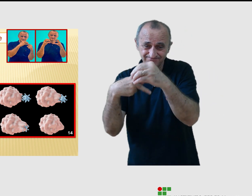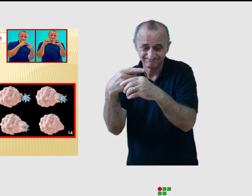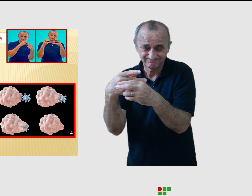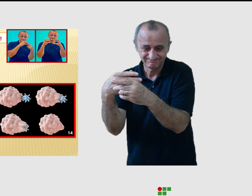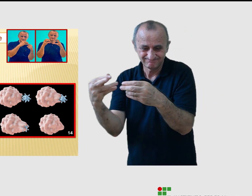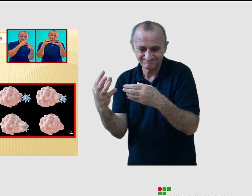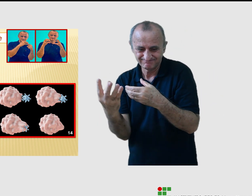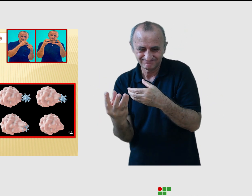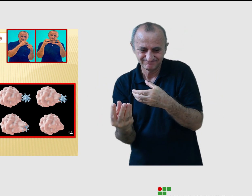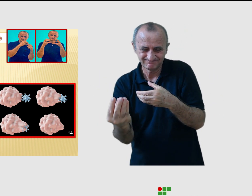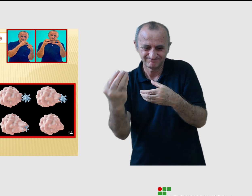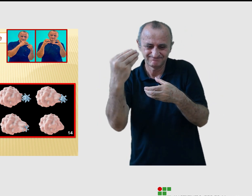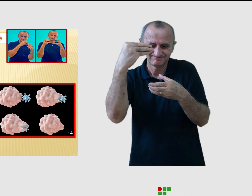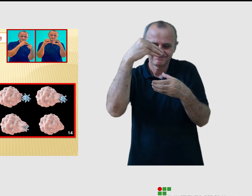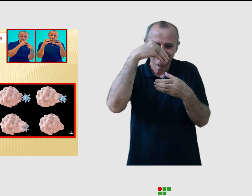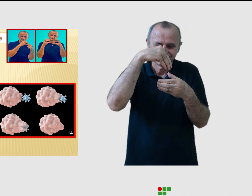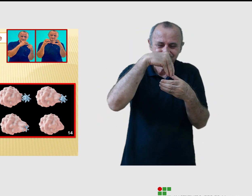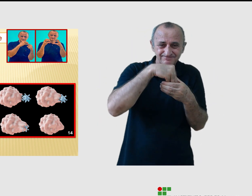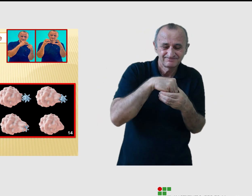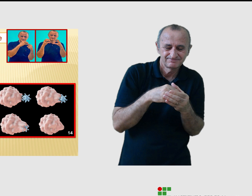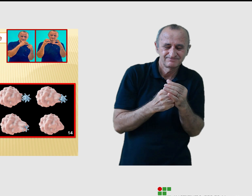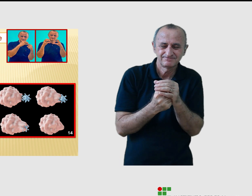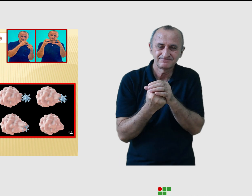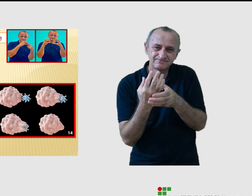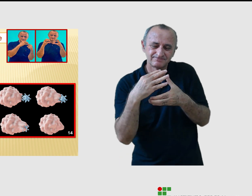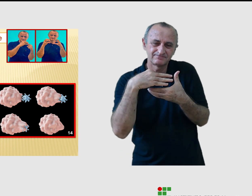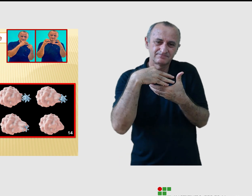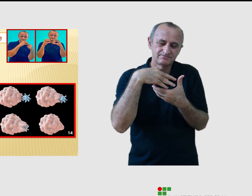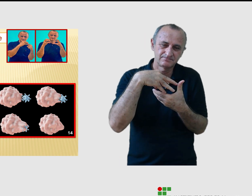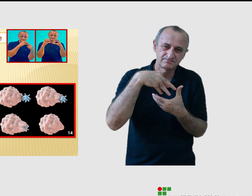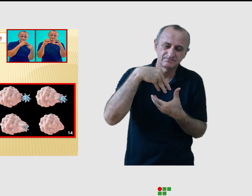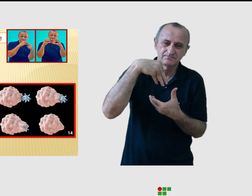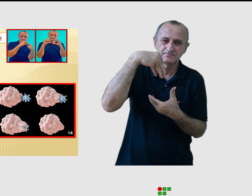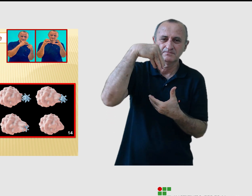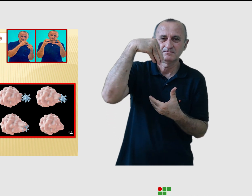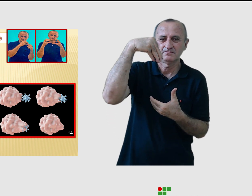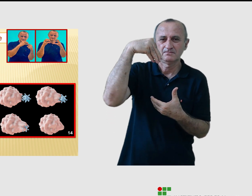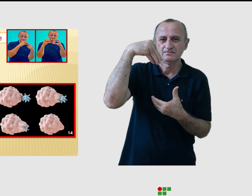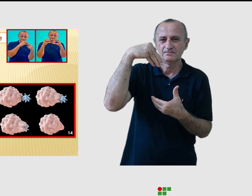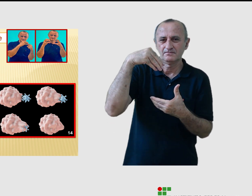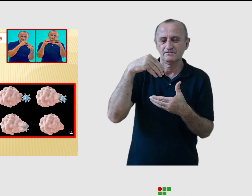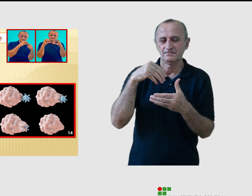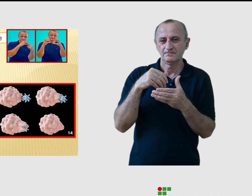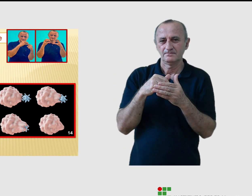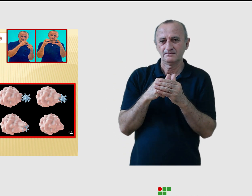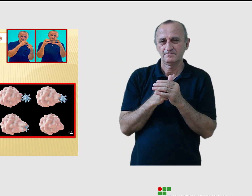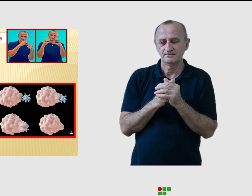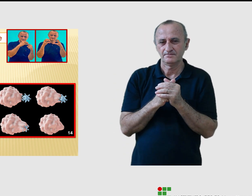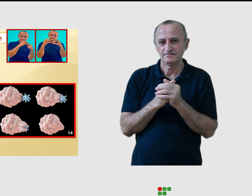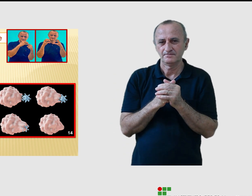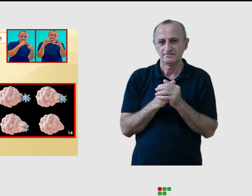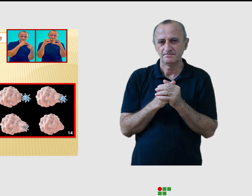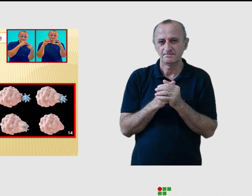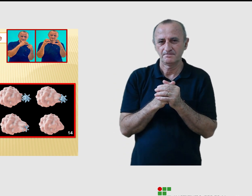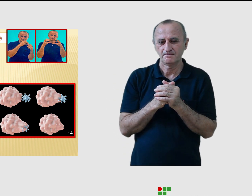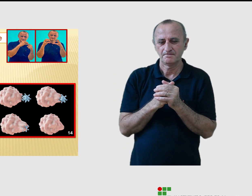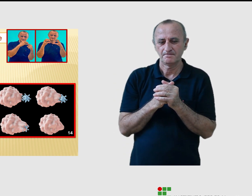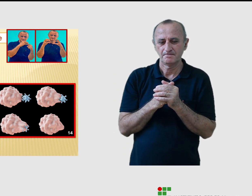Observe, a célula engloba a partícula como se abraçasse, formando a vesícula.